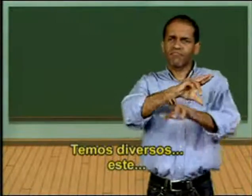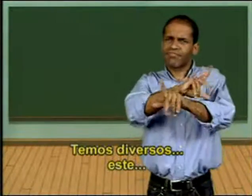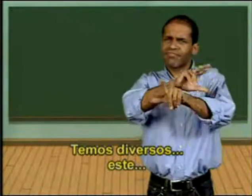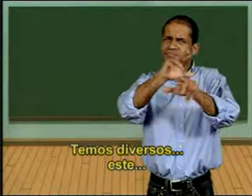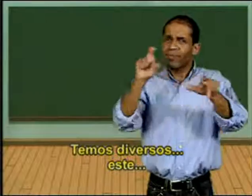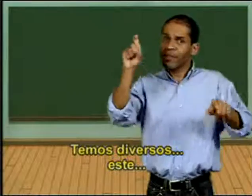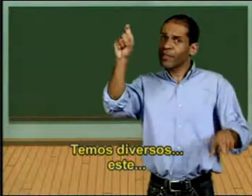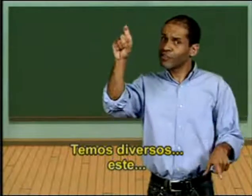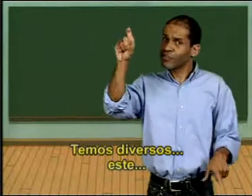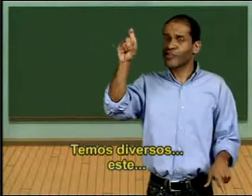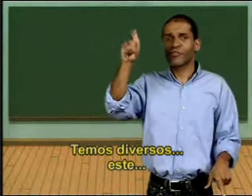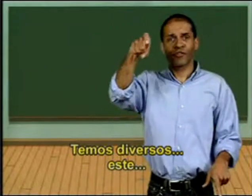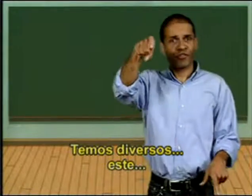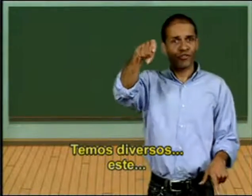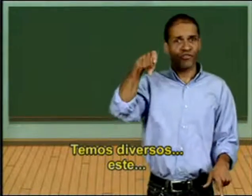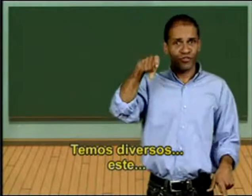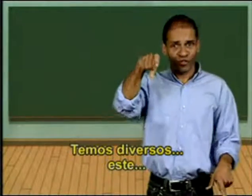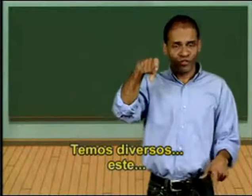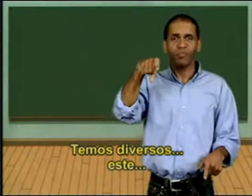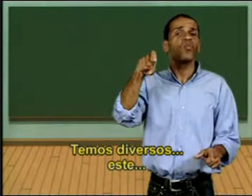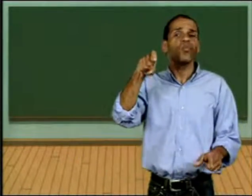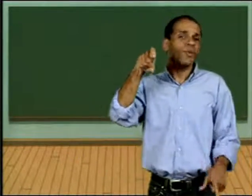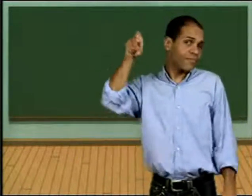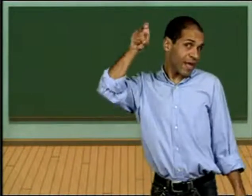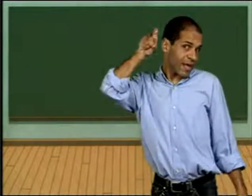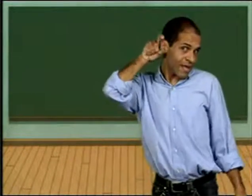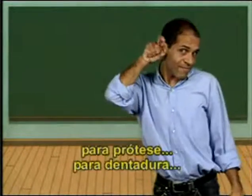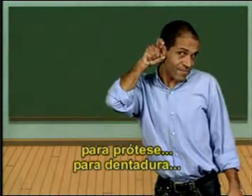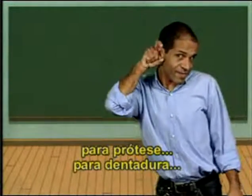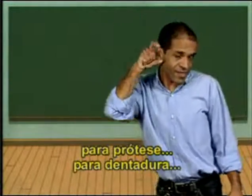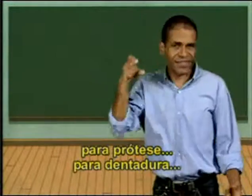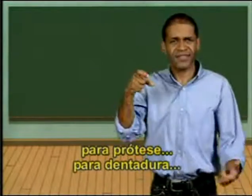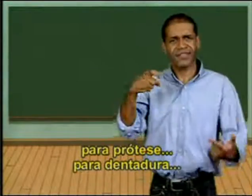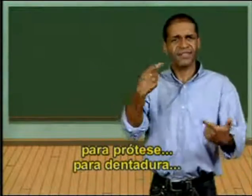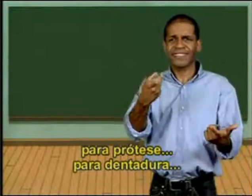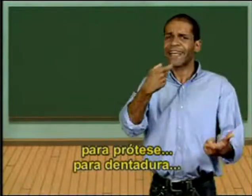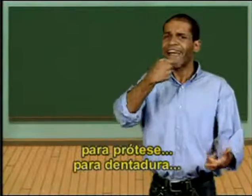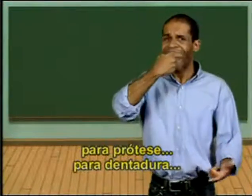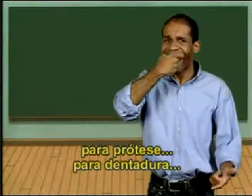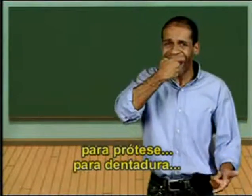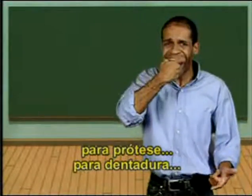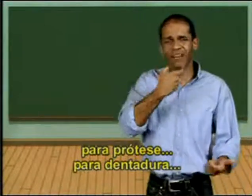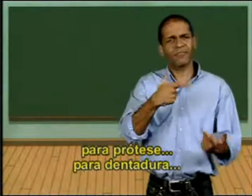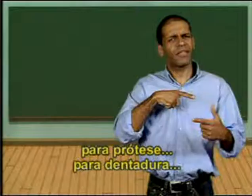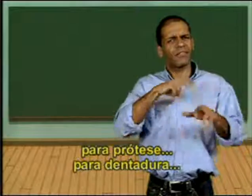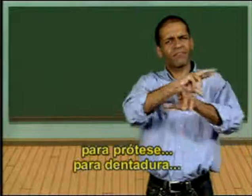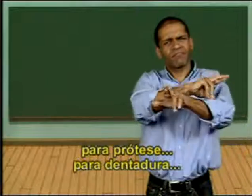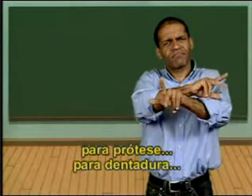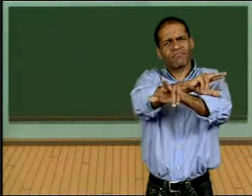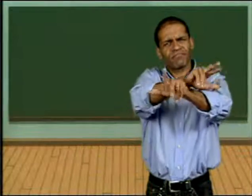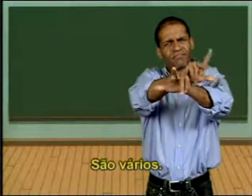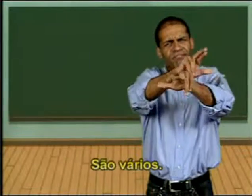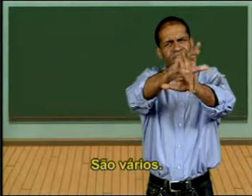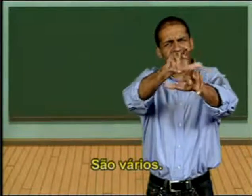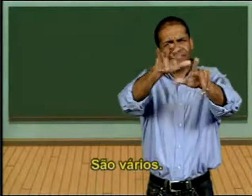Temos diversos. Este, para prótese, para dentadura.